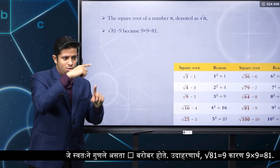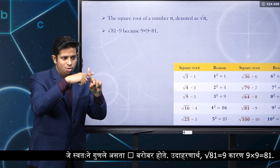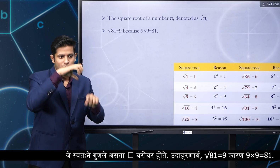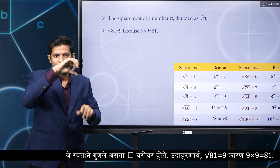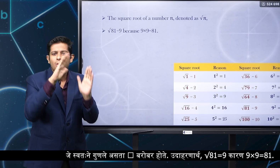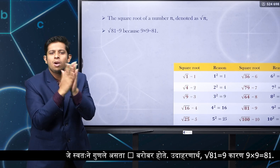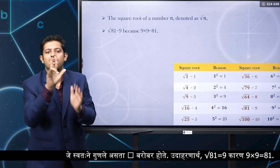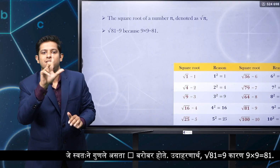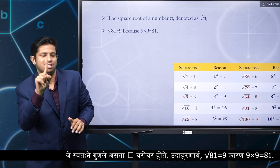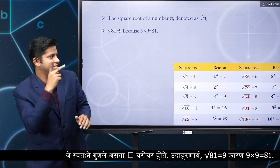बरोबर 81.